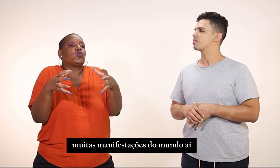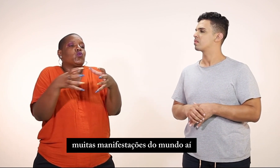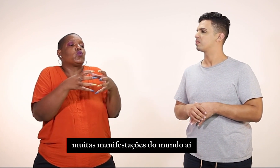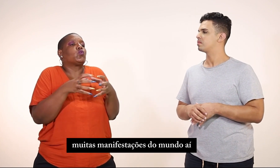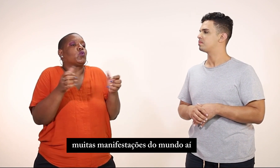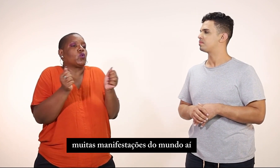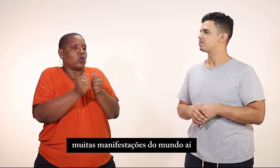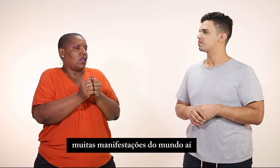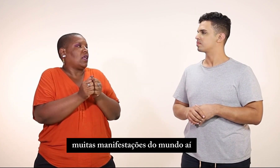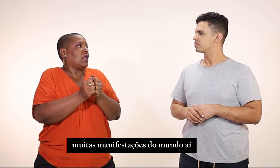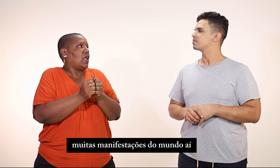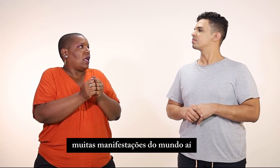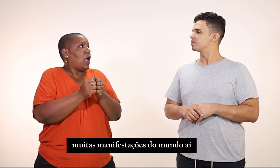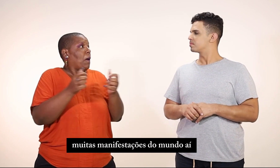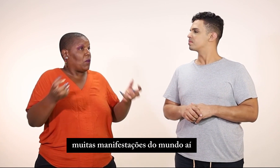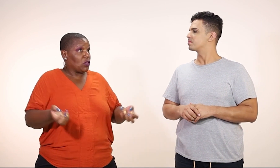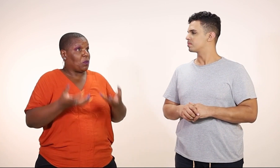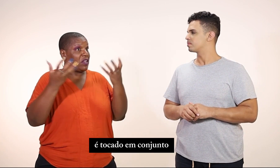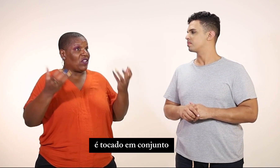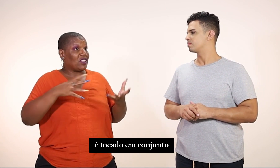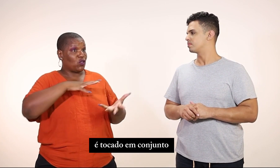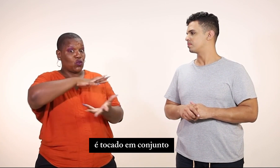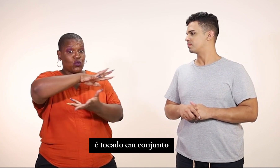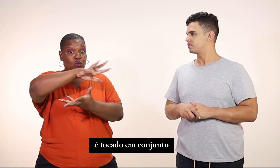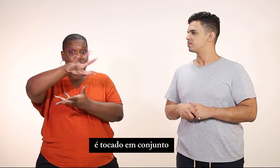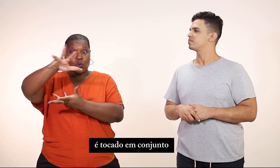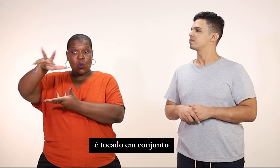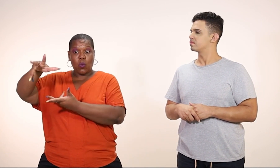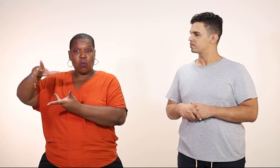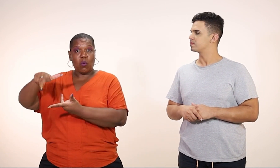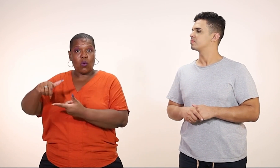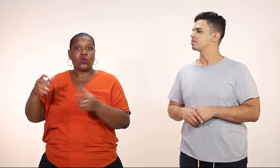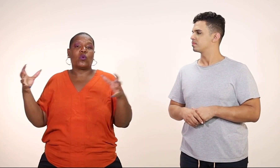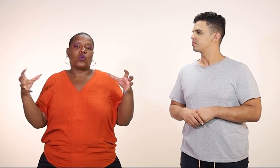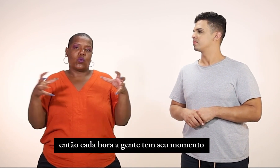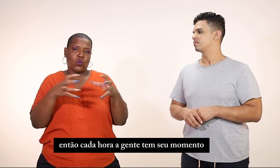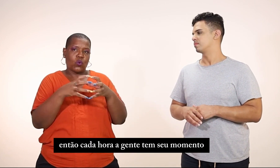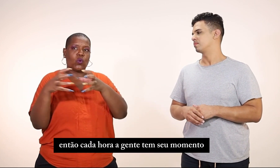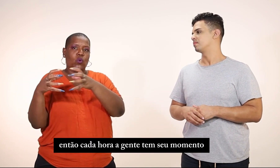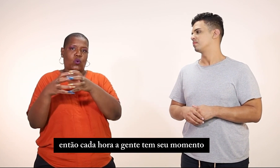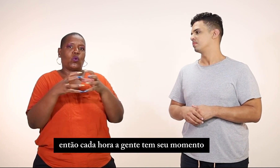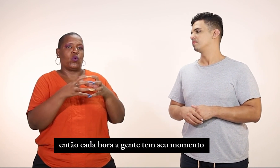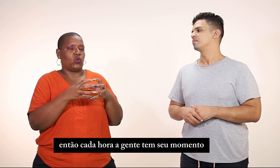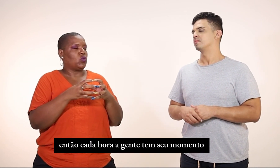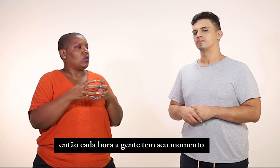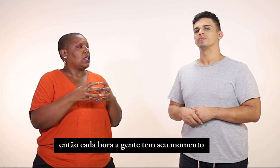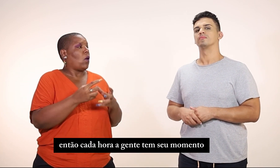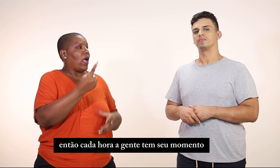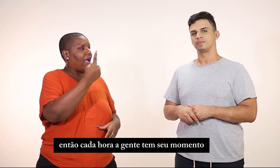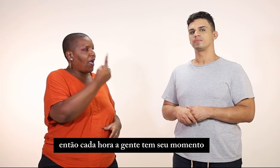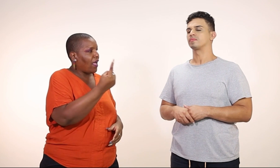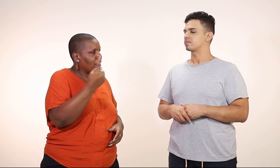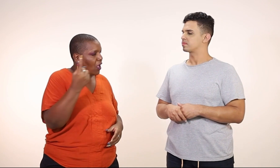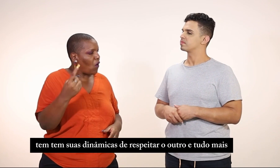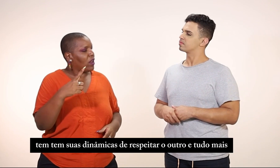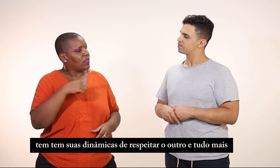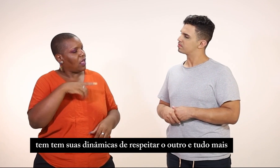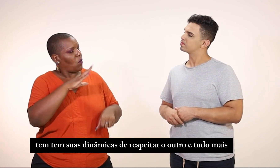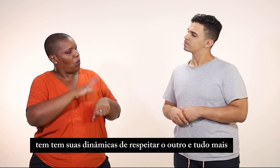Muitas manifestações do mundo aí tocado em conjunto. Então, cada hora tem seu momento, tem